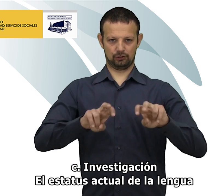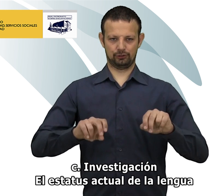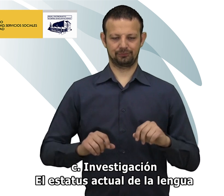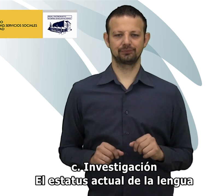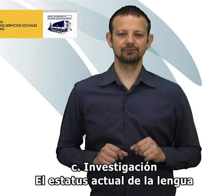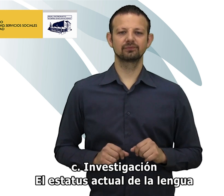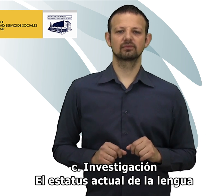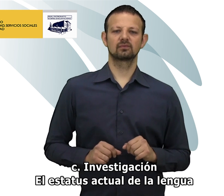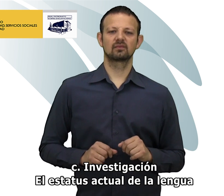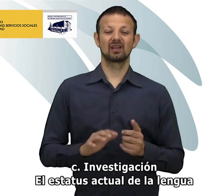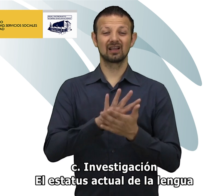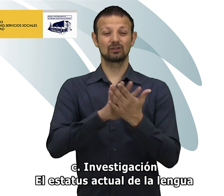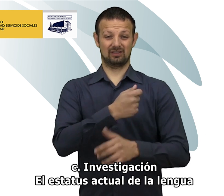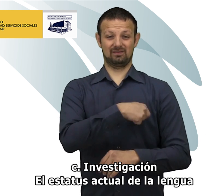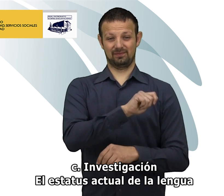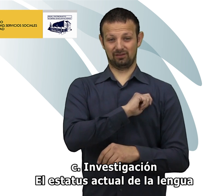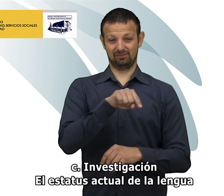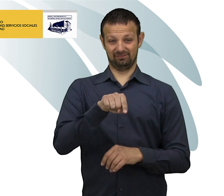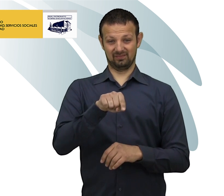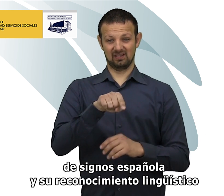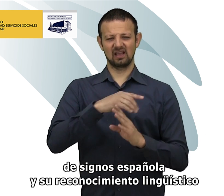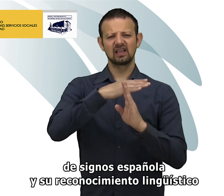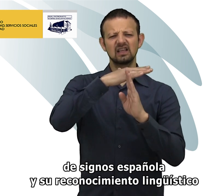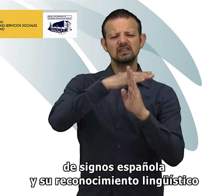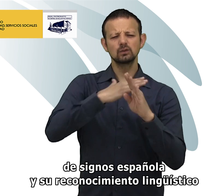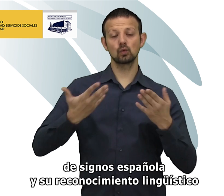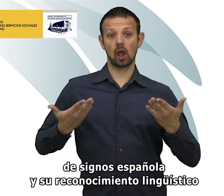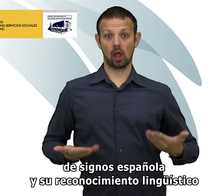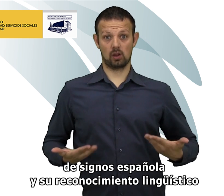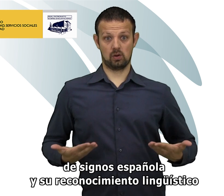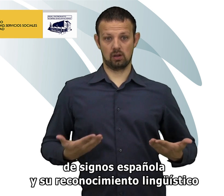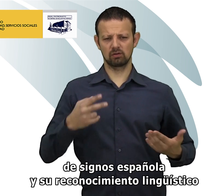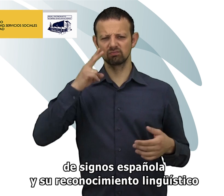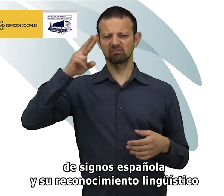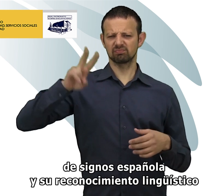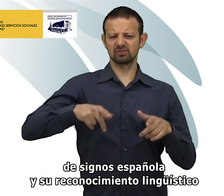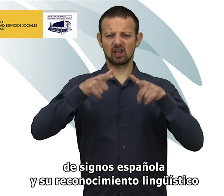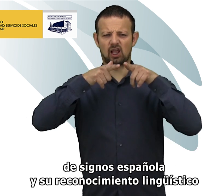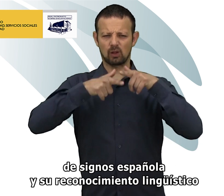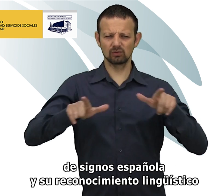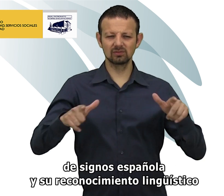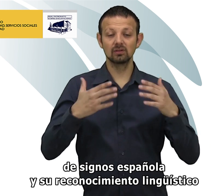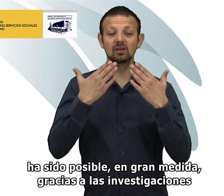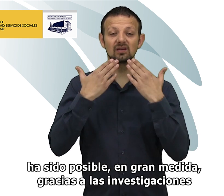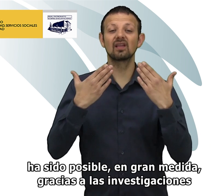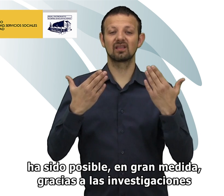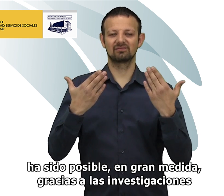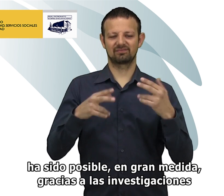Investigación. El estatus actual de la lengua de signos española y su reconocimiento lingüístico ha sido posible en gran